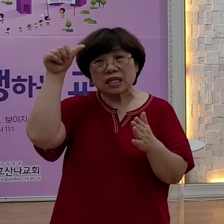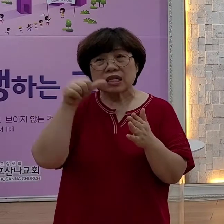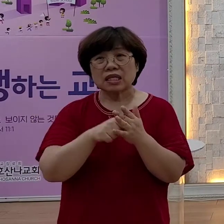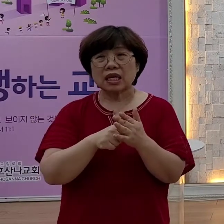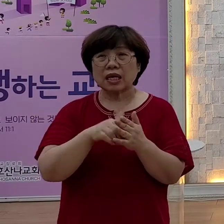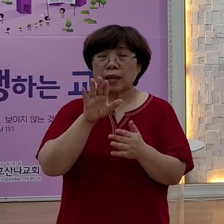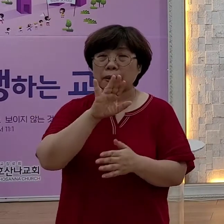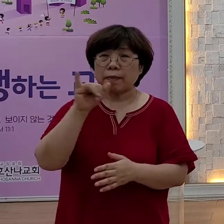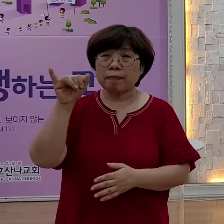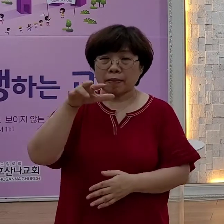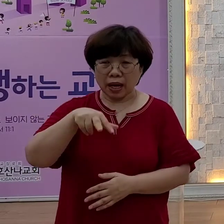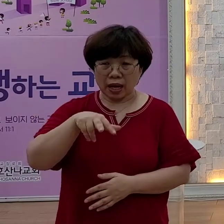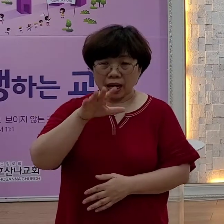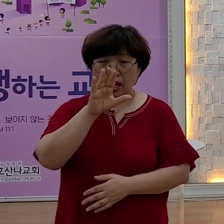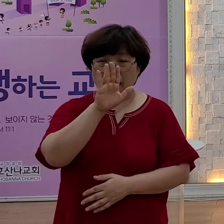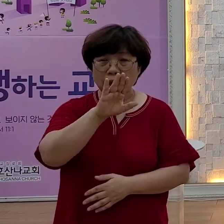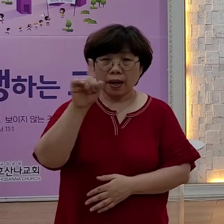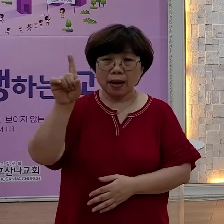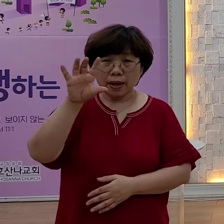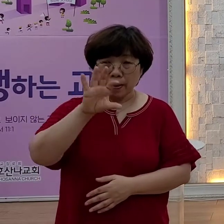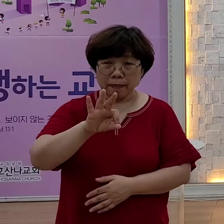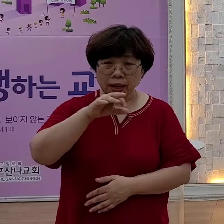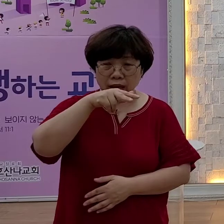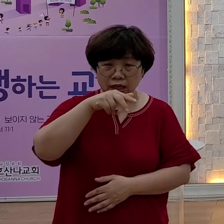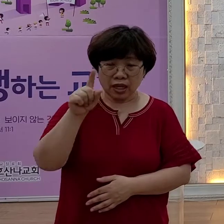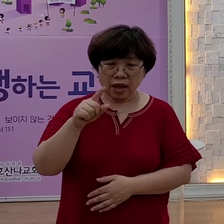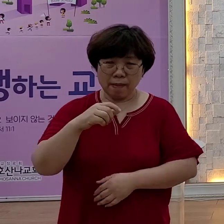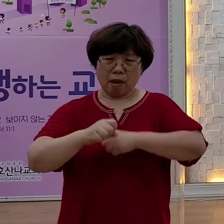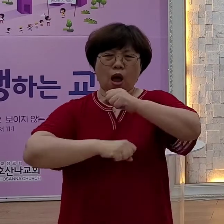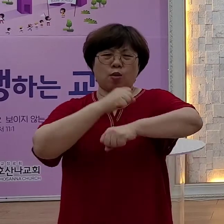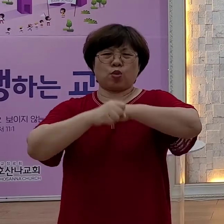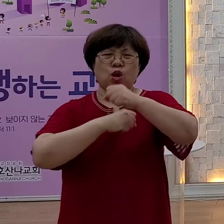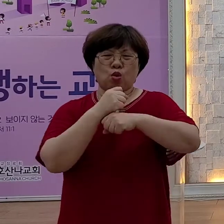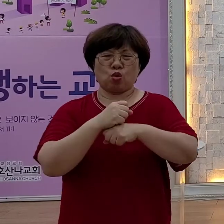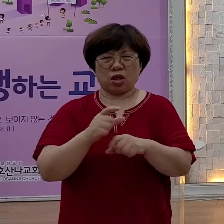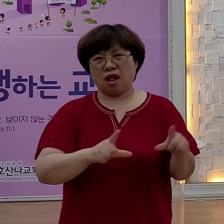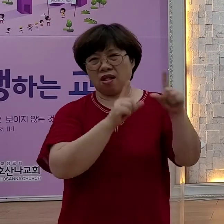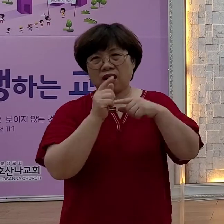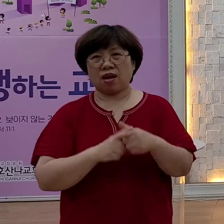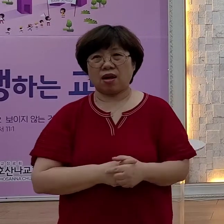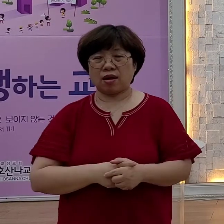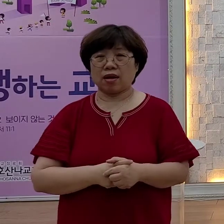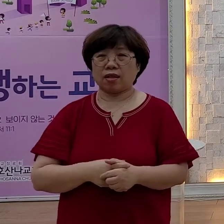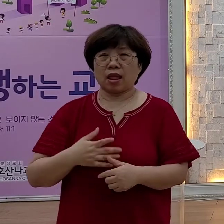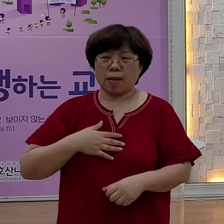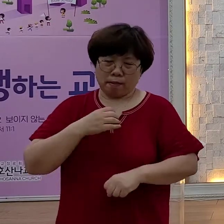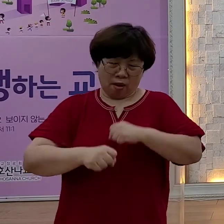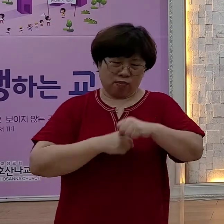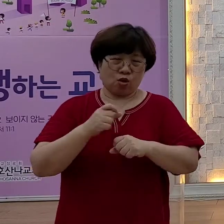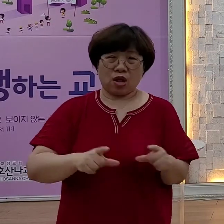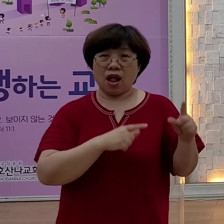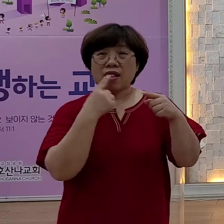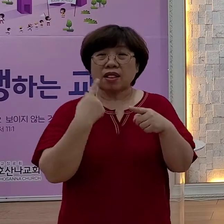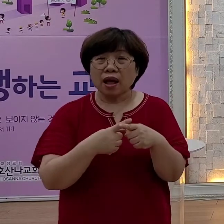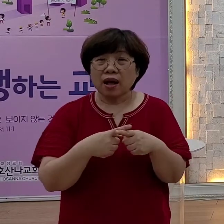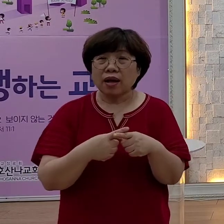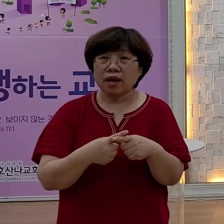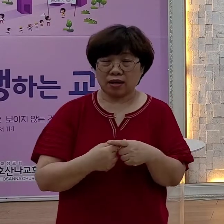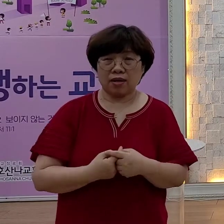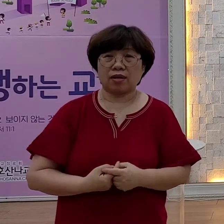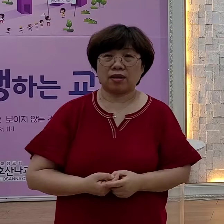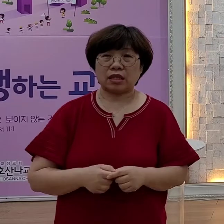말이에요? 자기 멋대로 자기 마음대로 살다가 그냥 그렇게 죽는다는 뜻입니다. 묵시가 없습니다. 하나님의